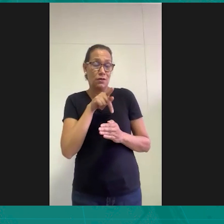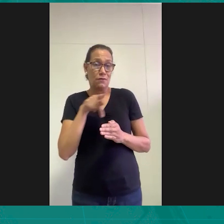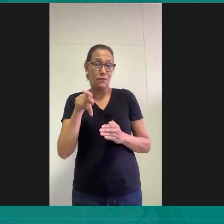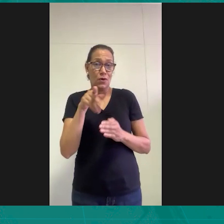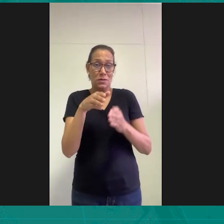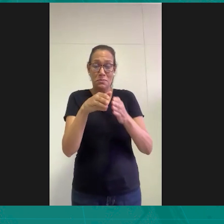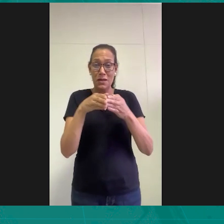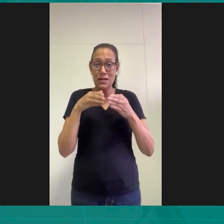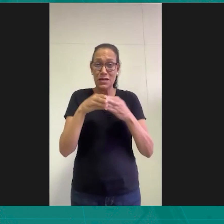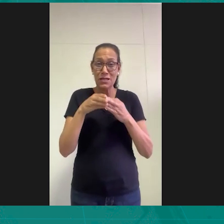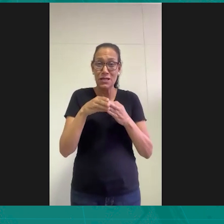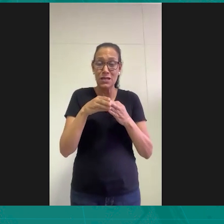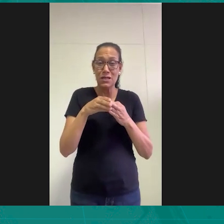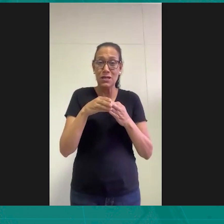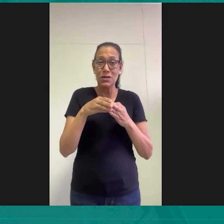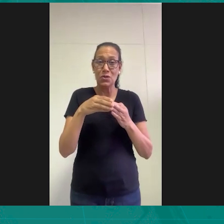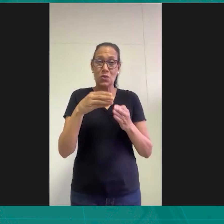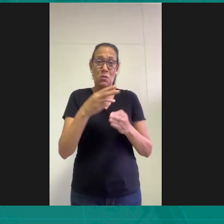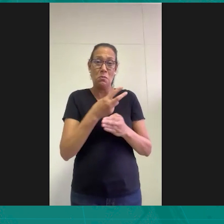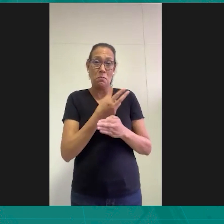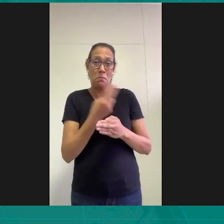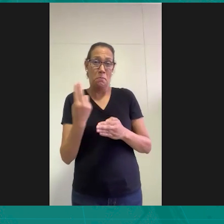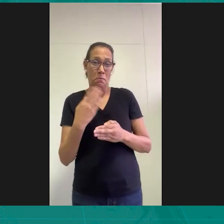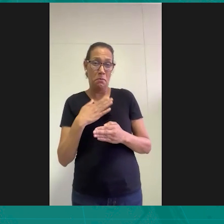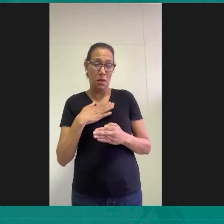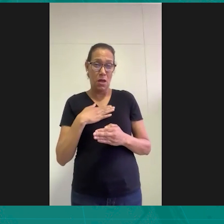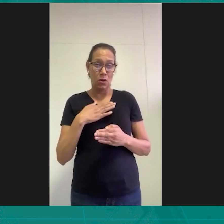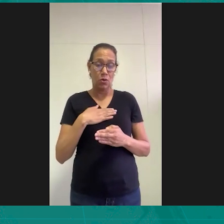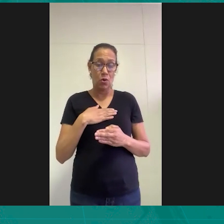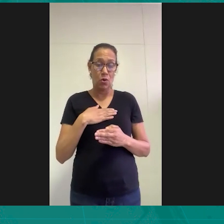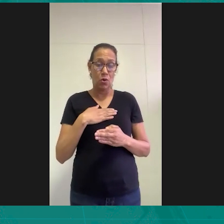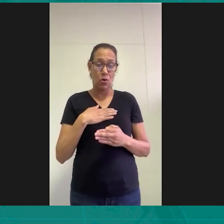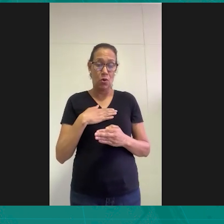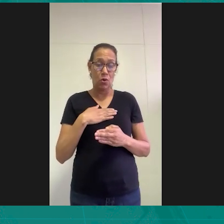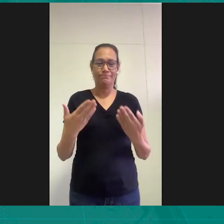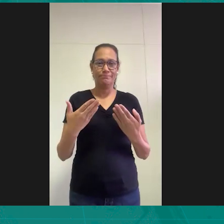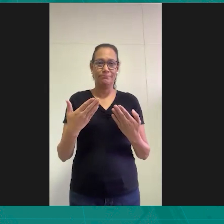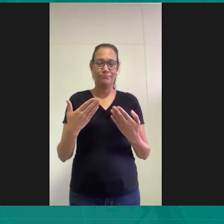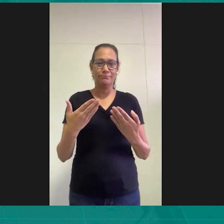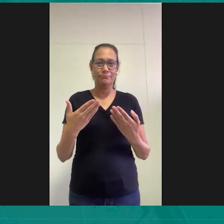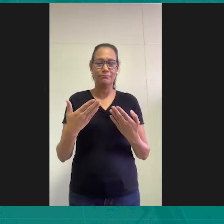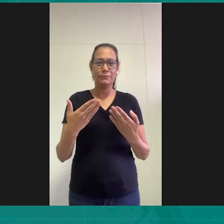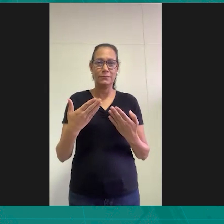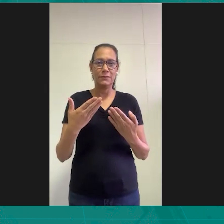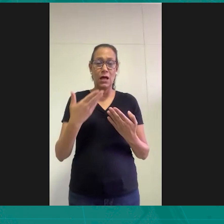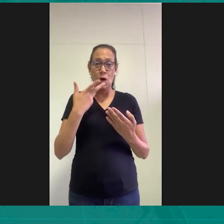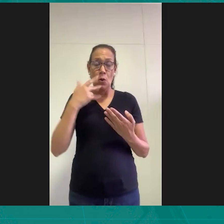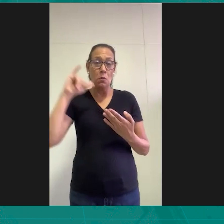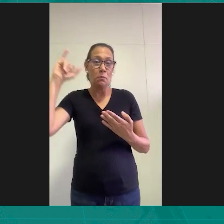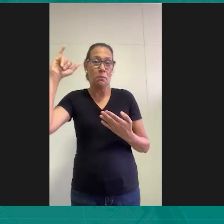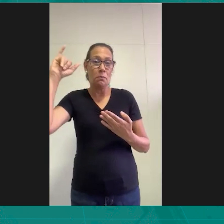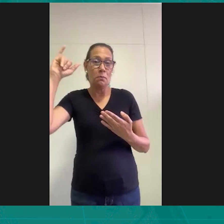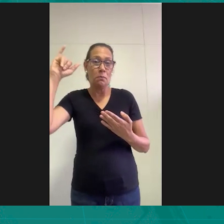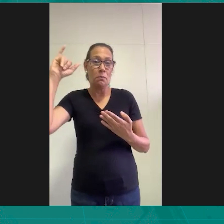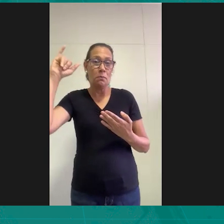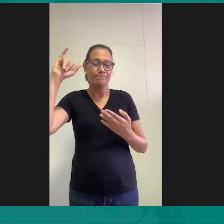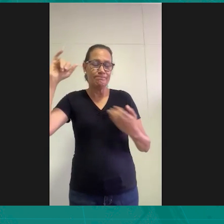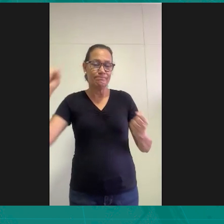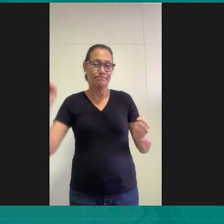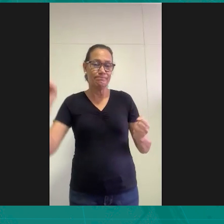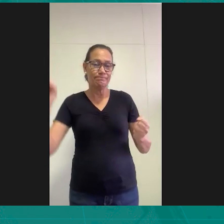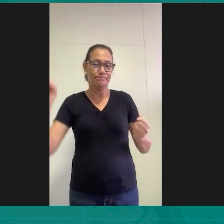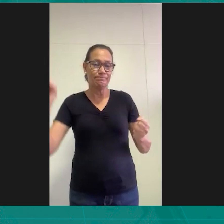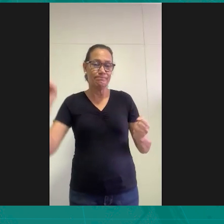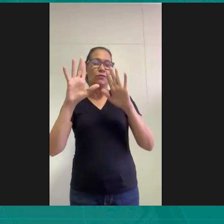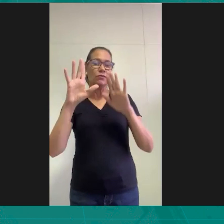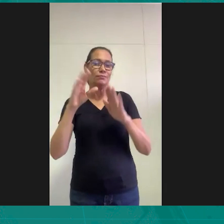Pai seja glorificado no Filho. Irmãos, por que o Pai é